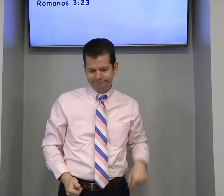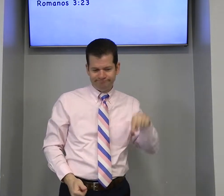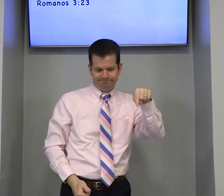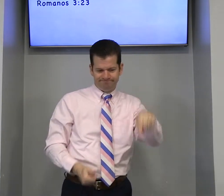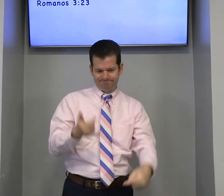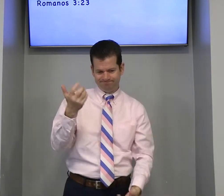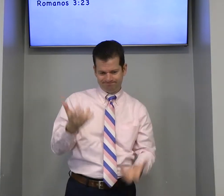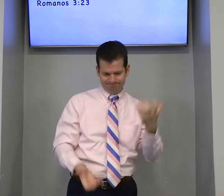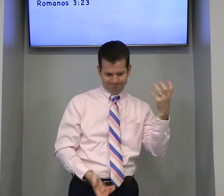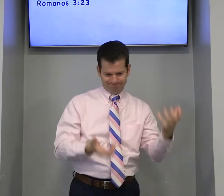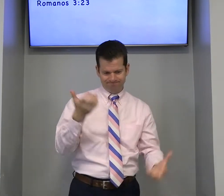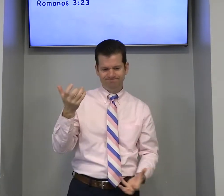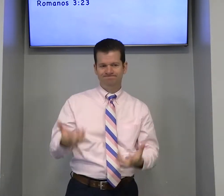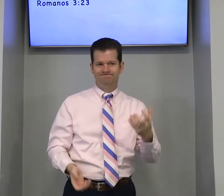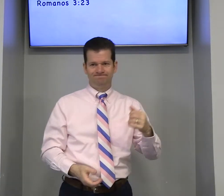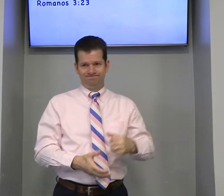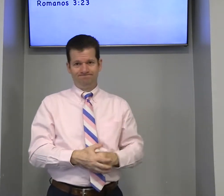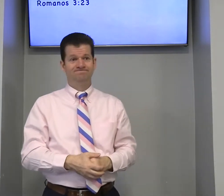um castigo nesse mundo que é um inferno.